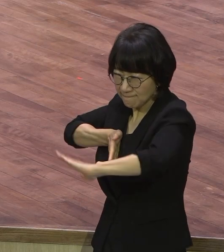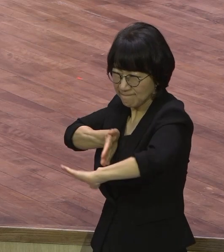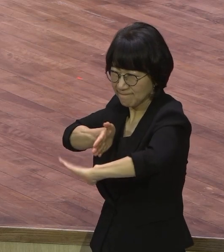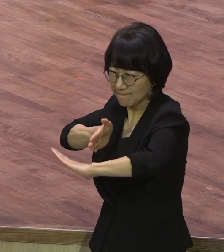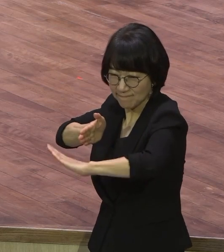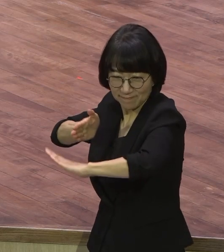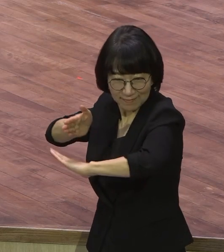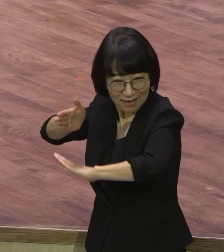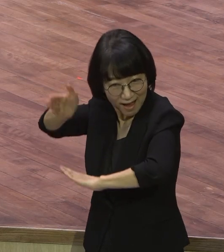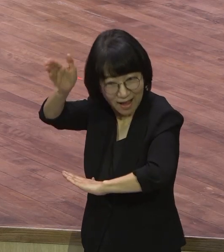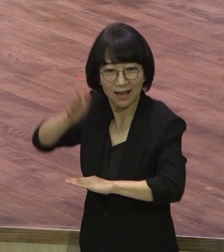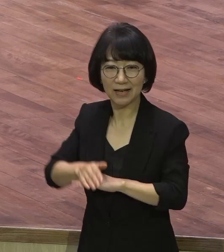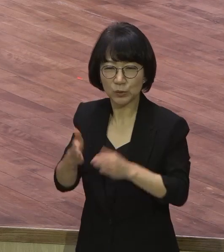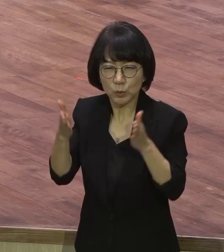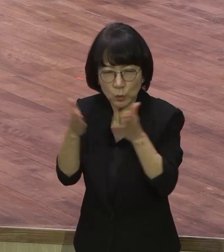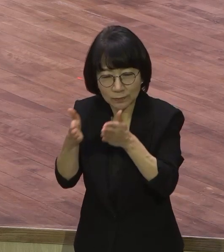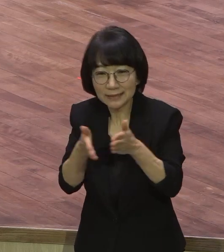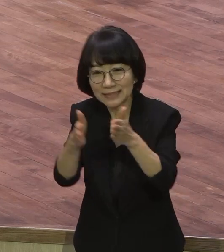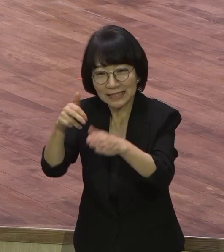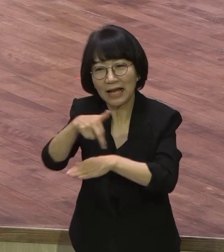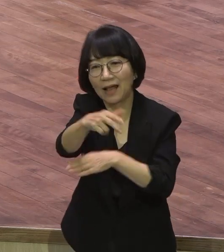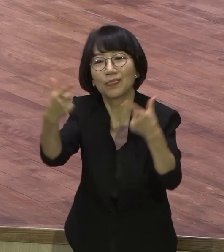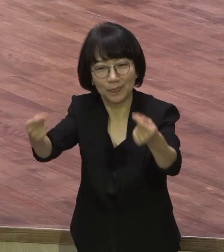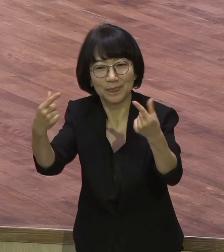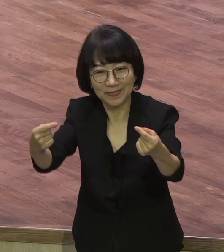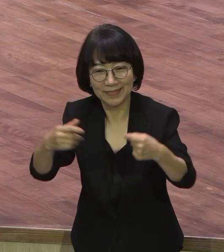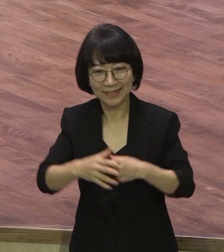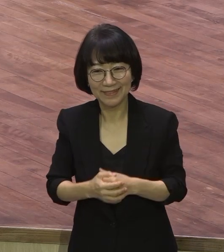모든 걸 다 늘여서 하나의 나라 확장에